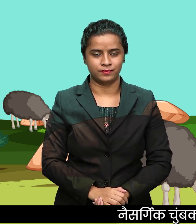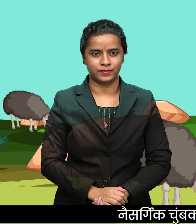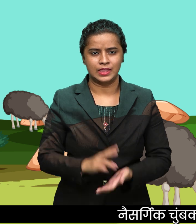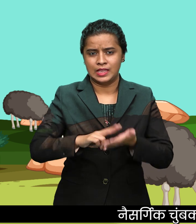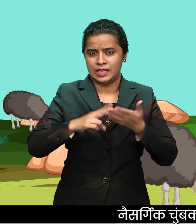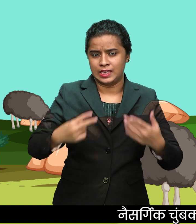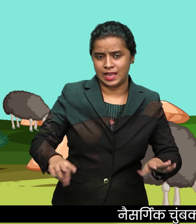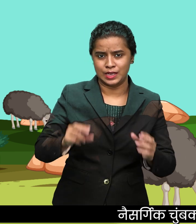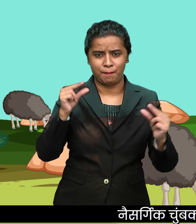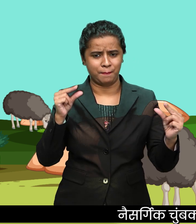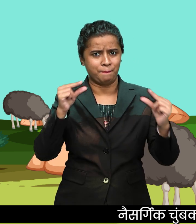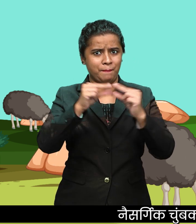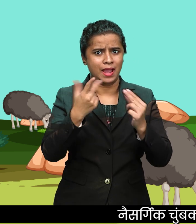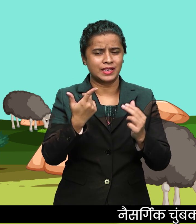नैसर्गिक चुंबकांना निश्चित आकार नसतो.